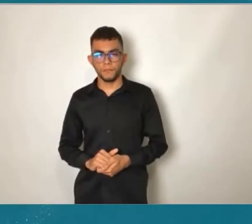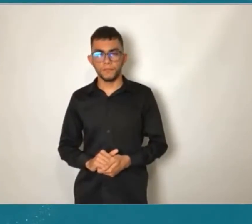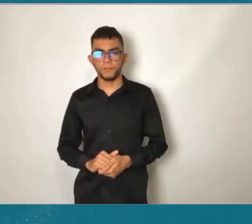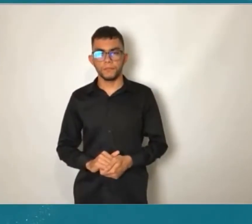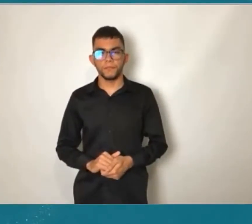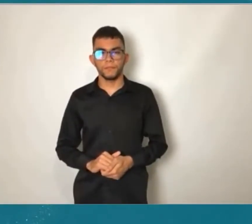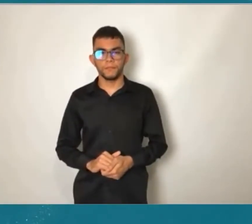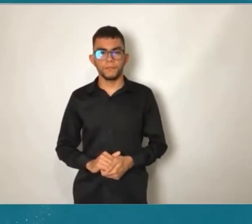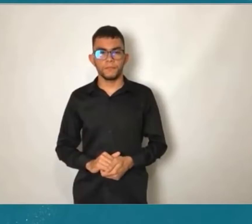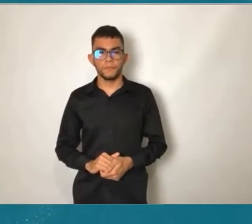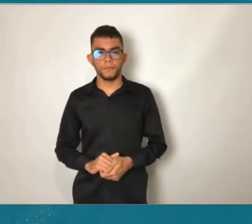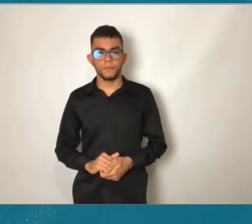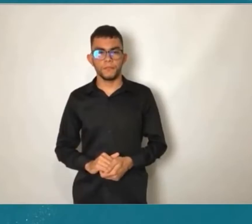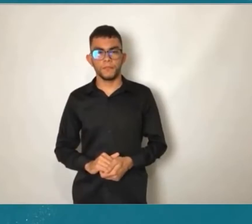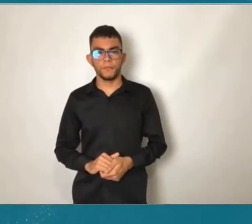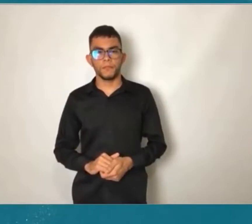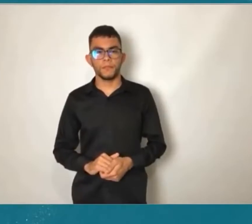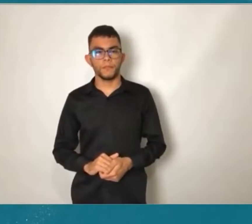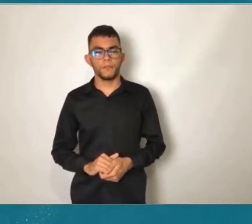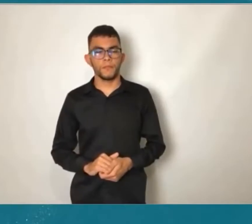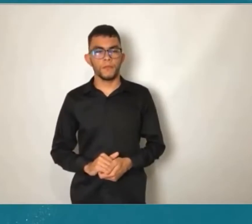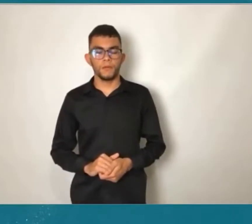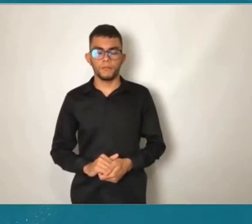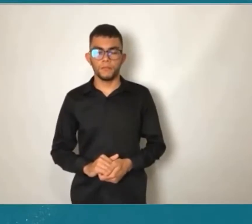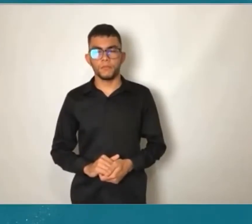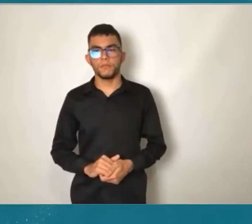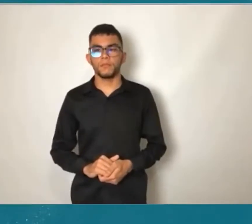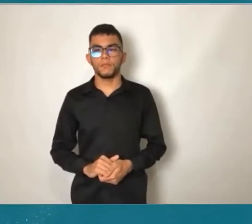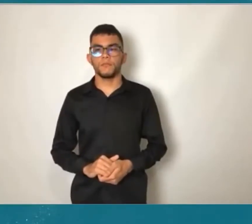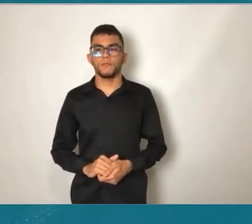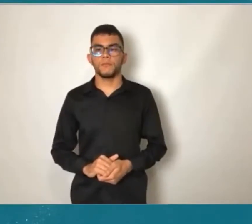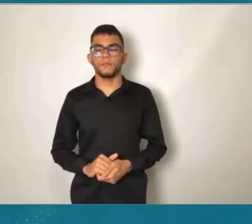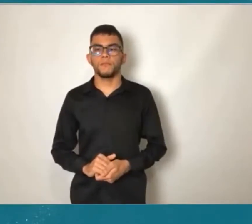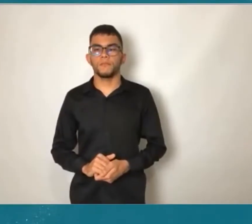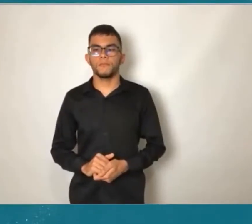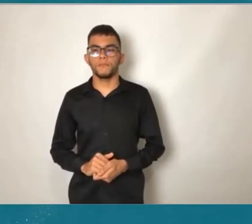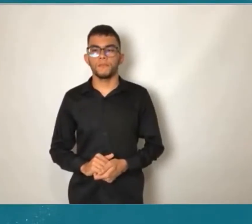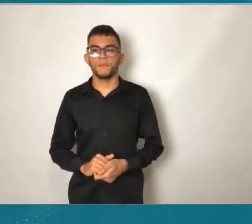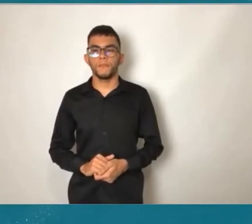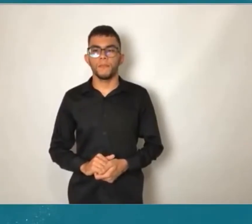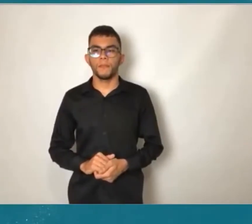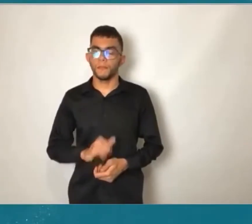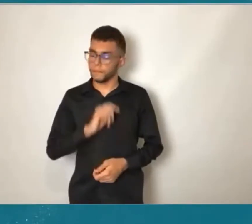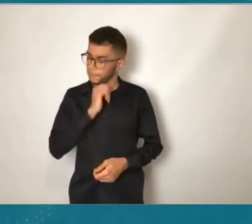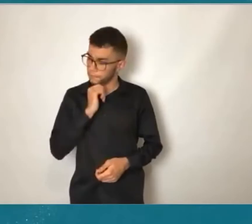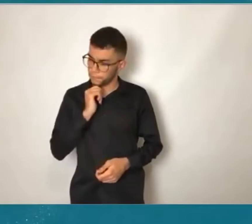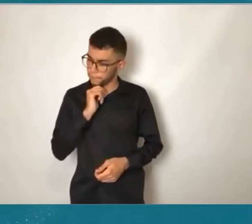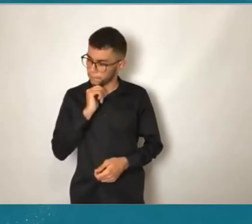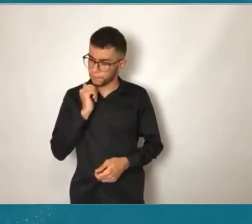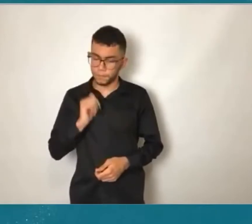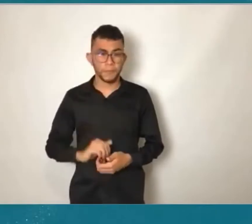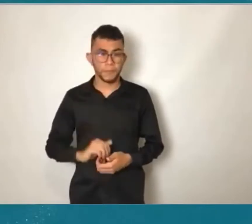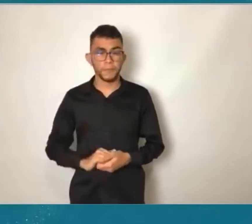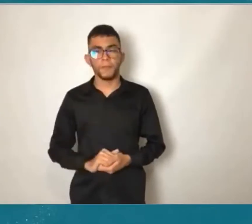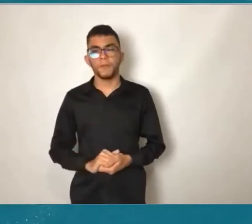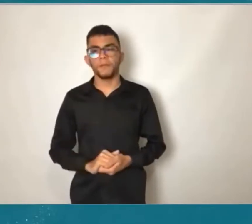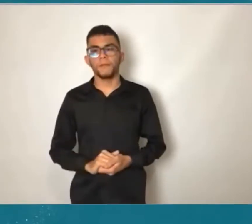lhe chamará Emanuel, né? Esse sinal se cumpriu,